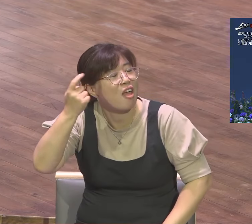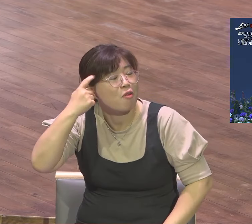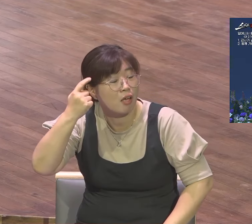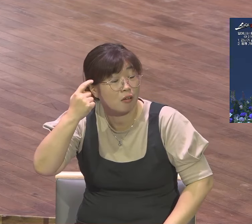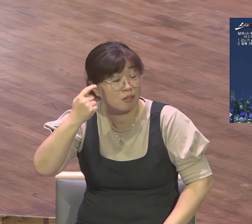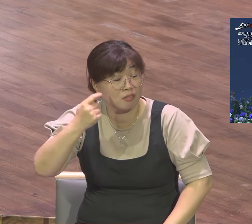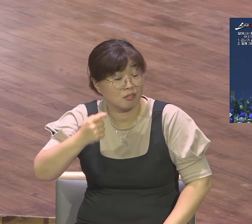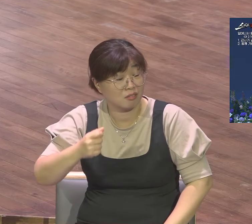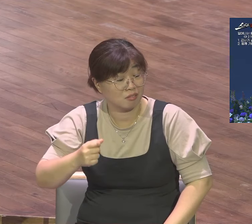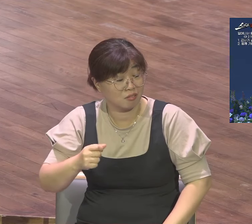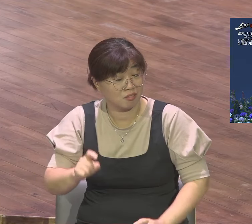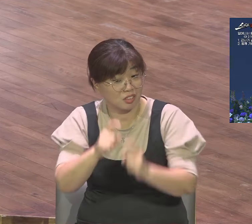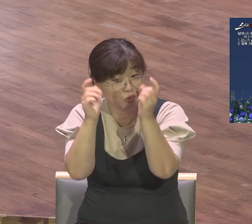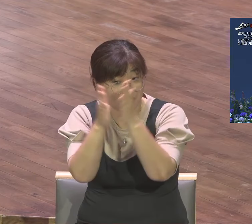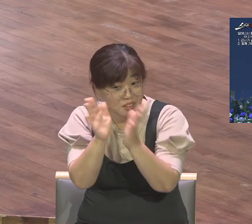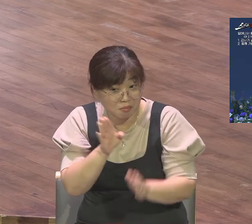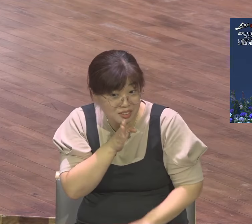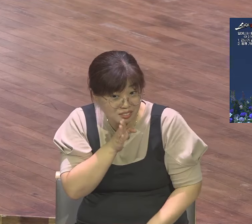질려버려가지고 내가